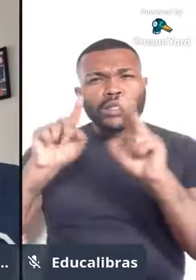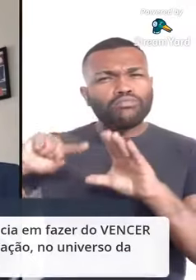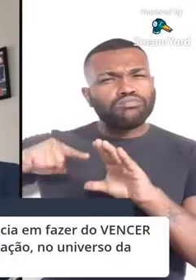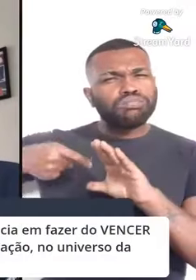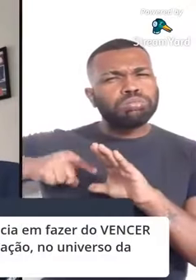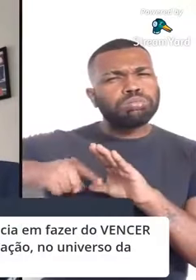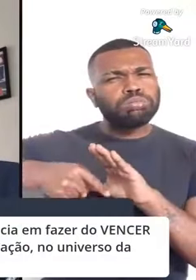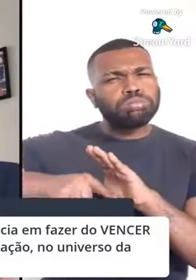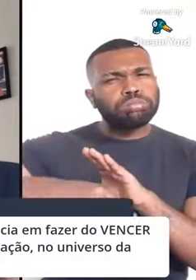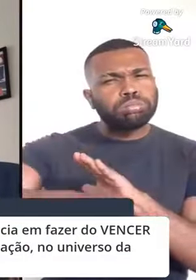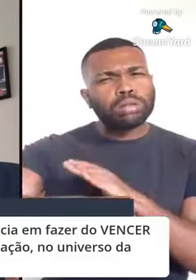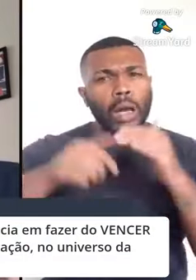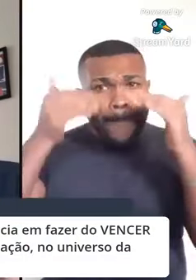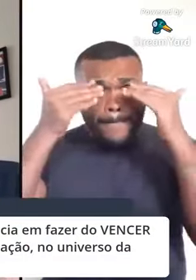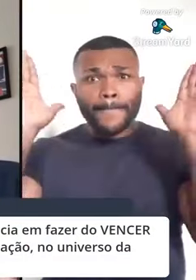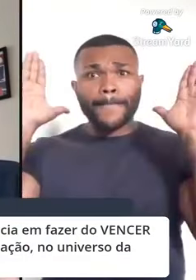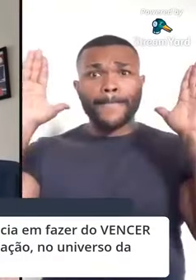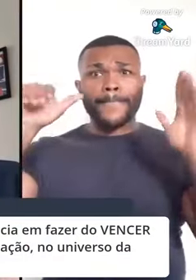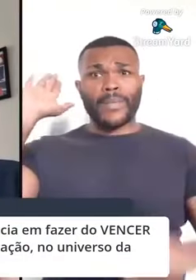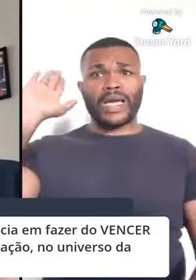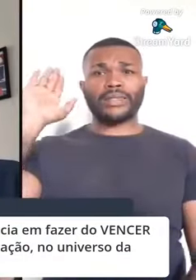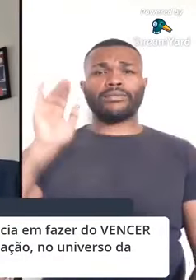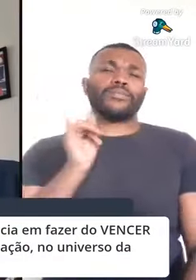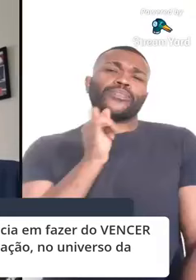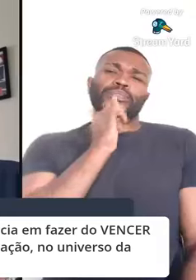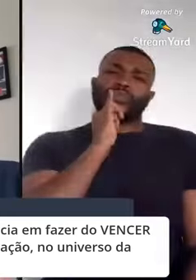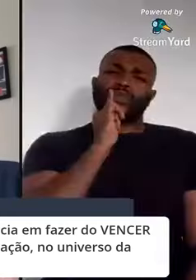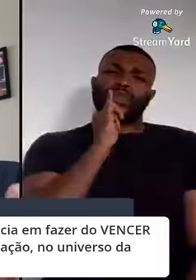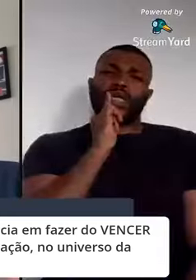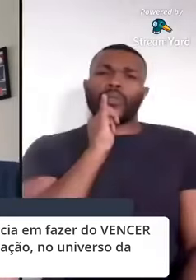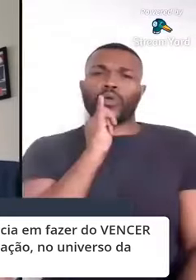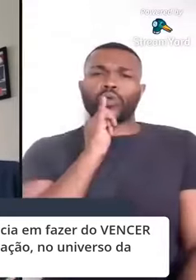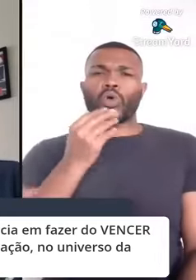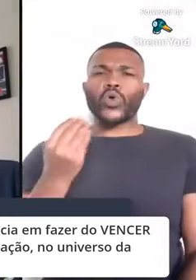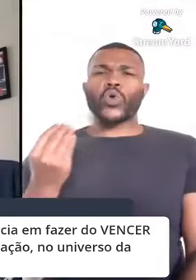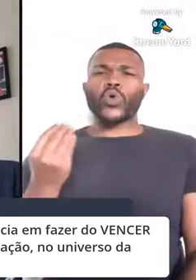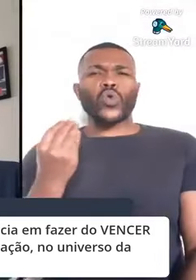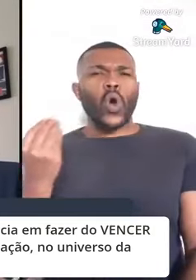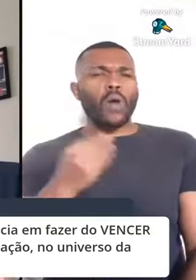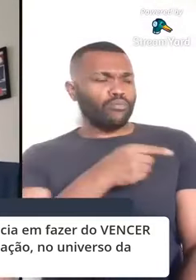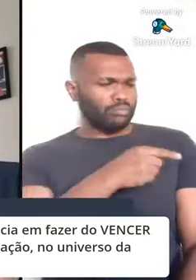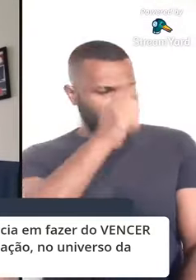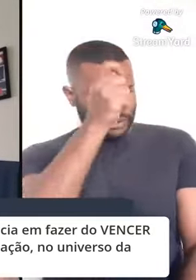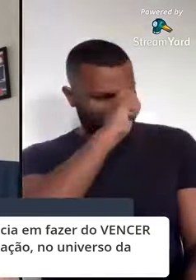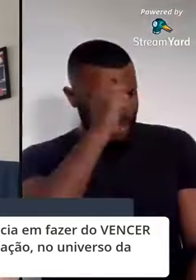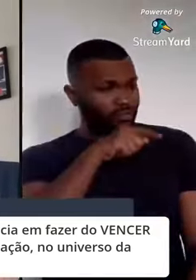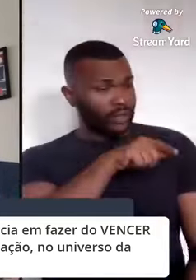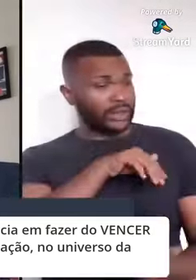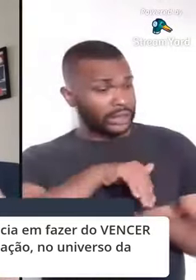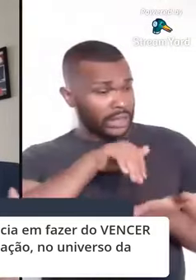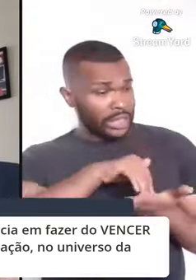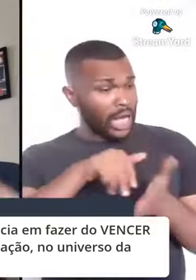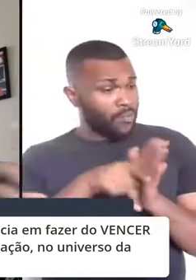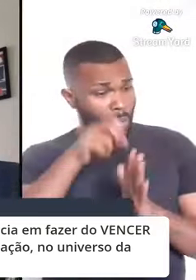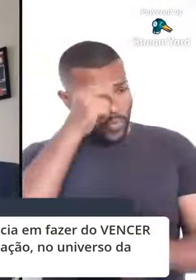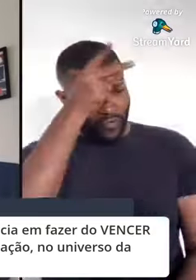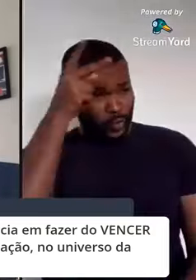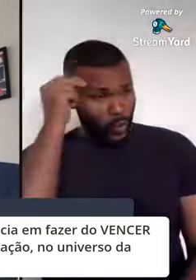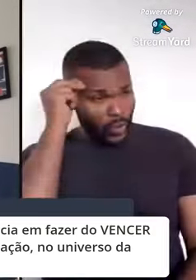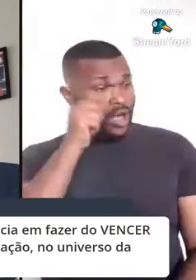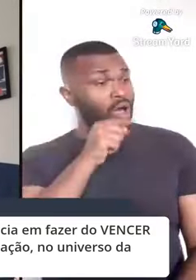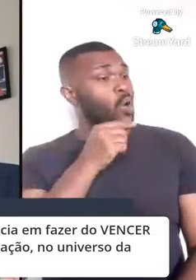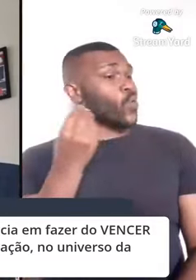é? Porque, por exemplo, como é que funciona para você, Cid, que é secretário municipal, você vai lá e leva